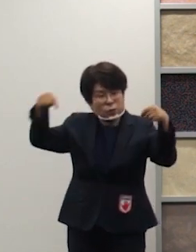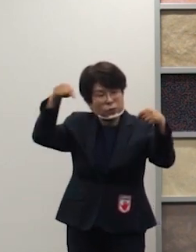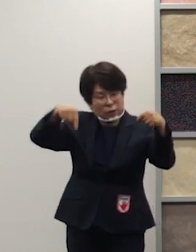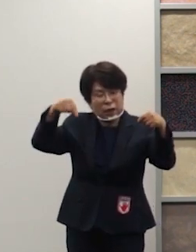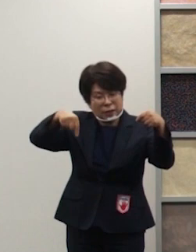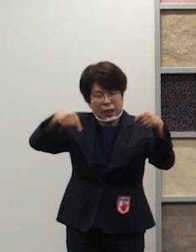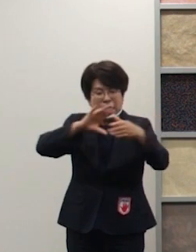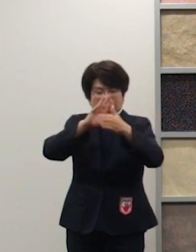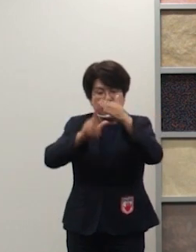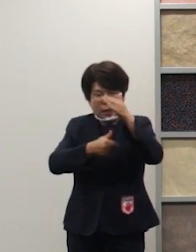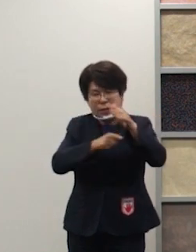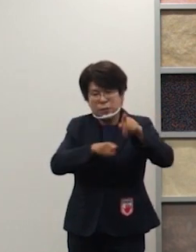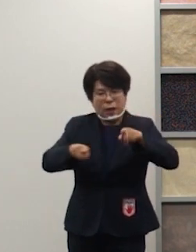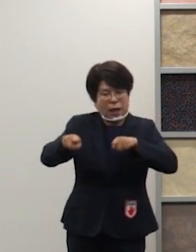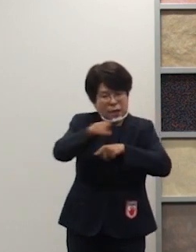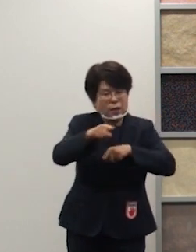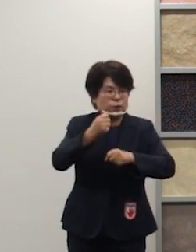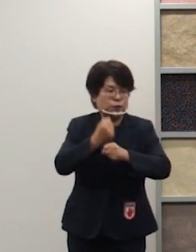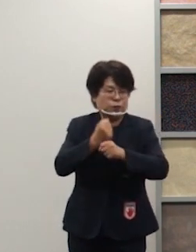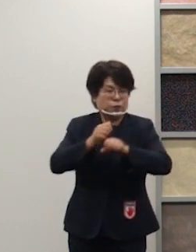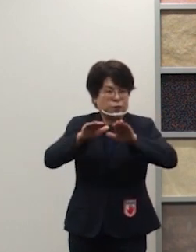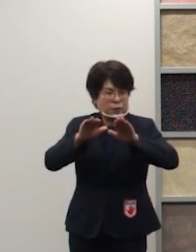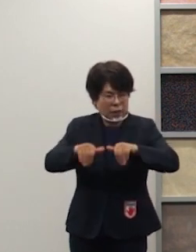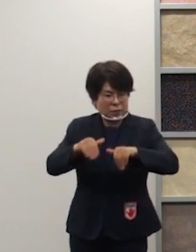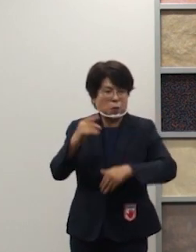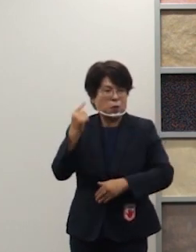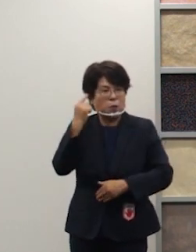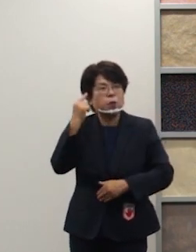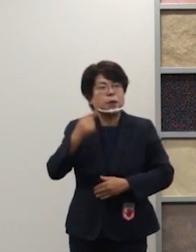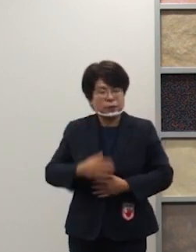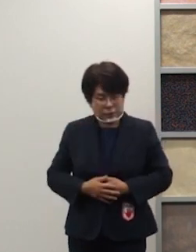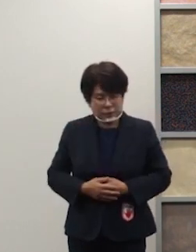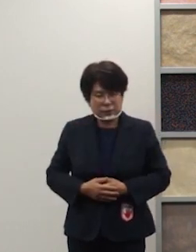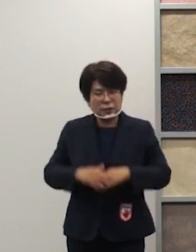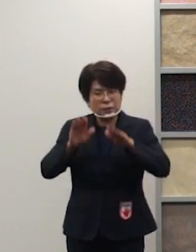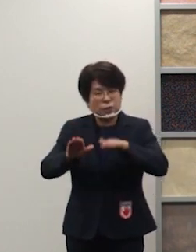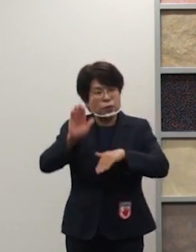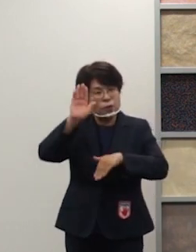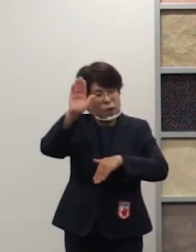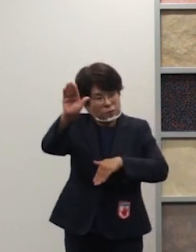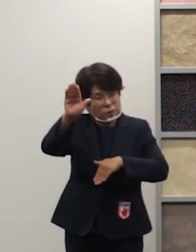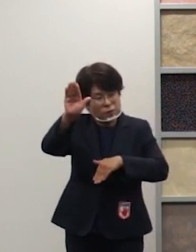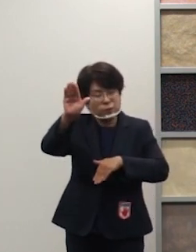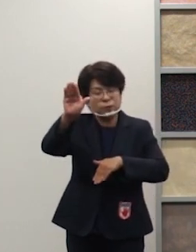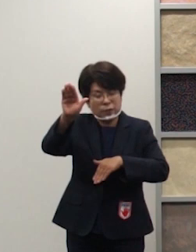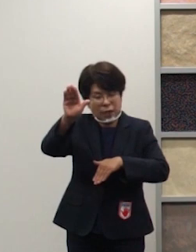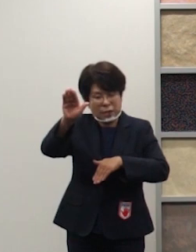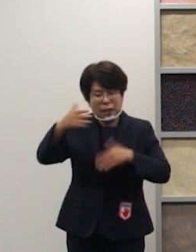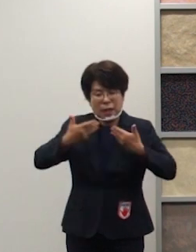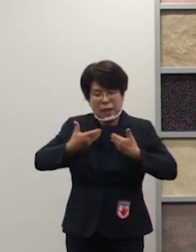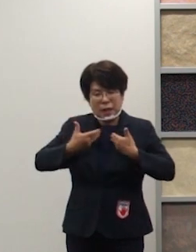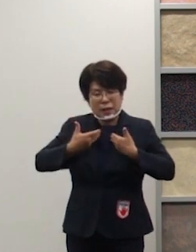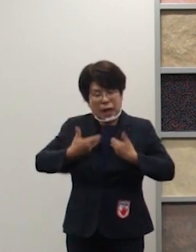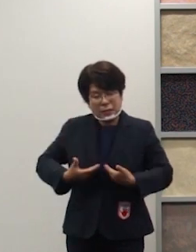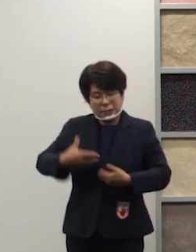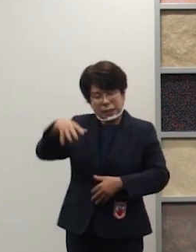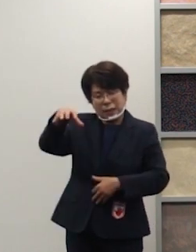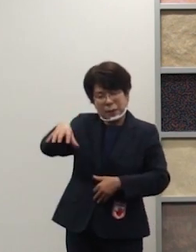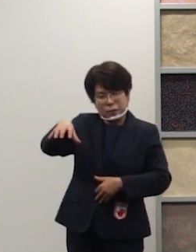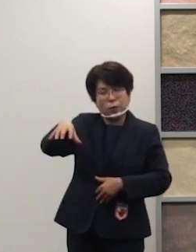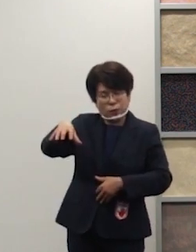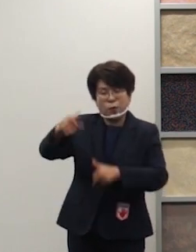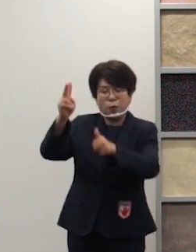ち早く、はい、っていうことだったんじゃないかと思いますね、はいはい。その後グリーンゾーン認証っていうのをやりまして、これも